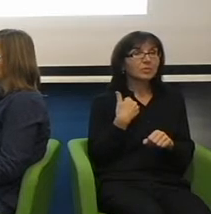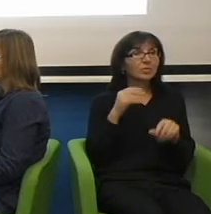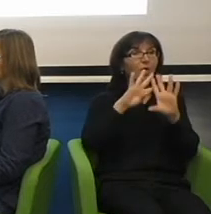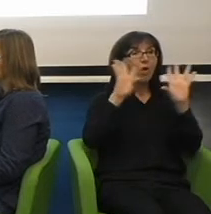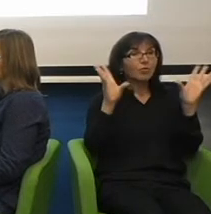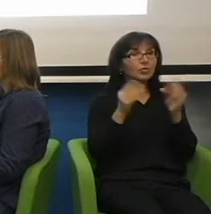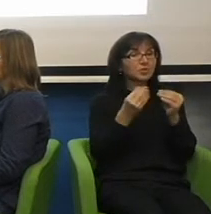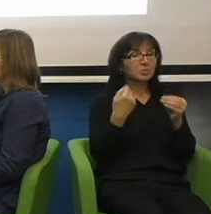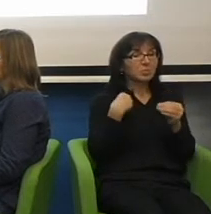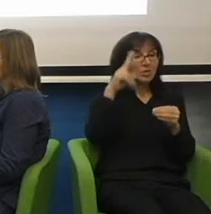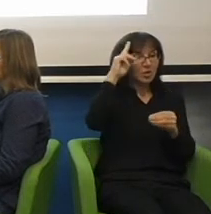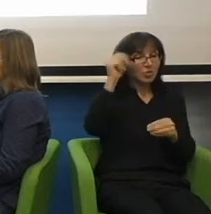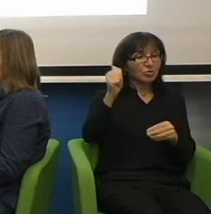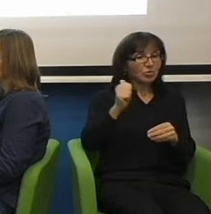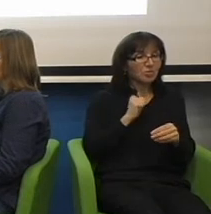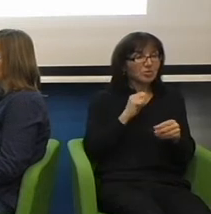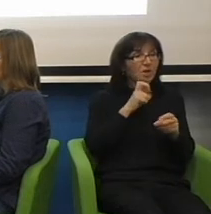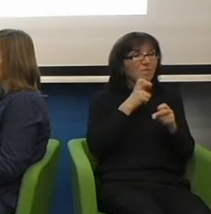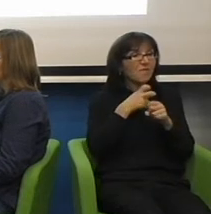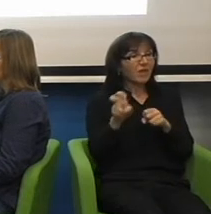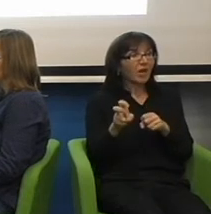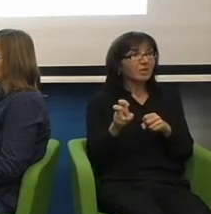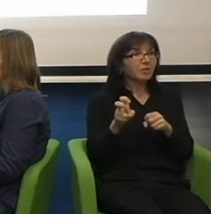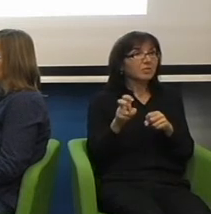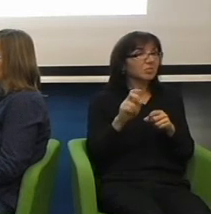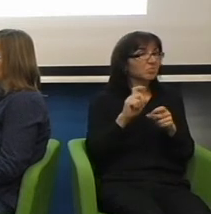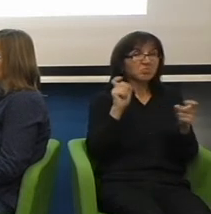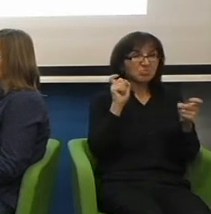wszyscy byli żołnierzami wyklętymi, wręcz przeciwnie.